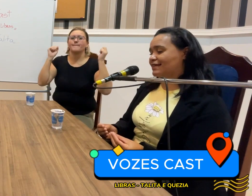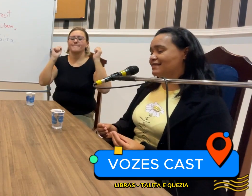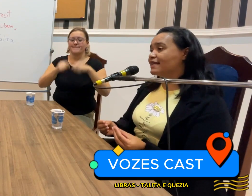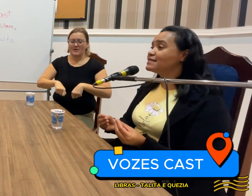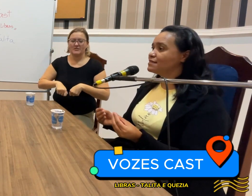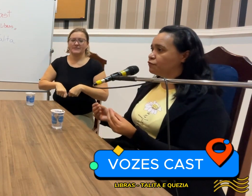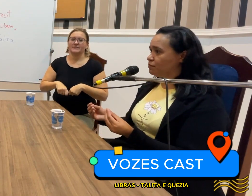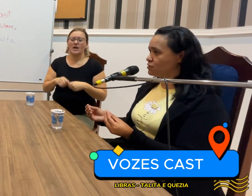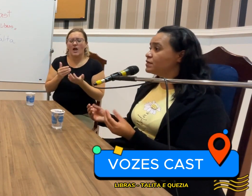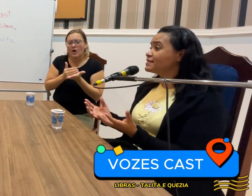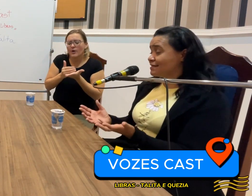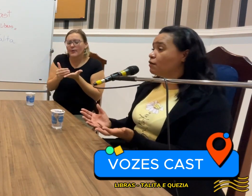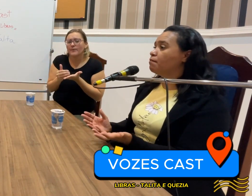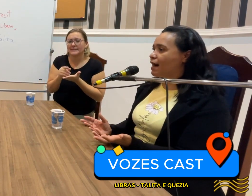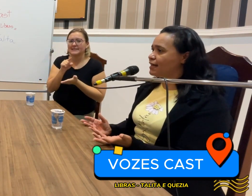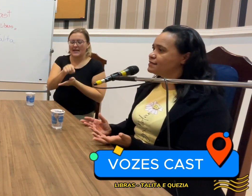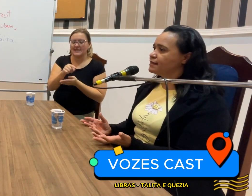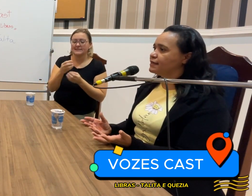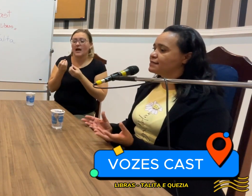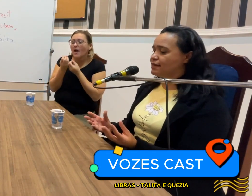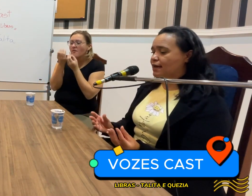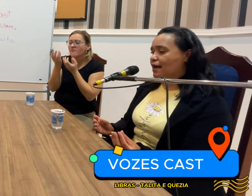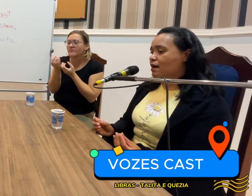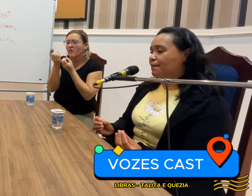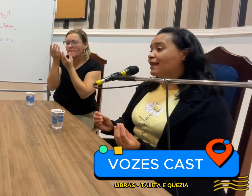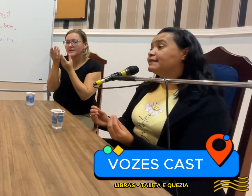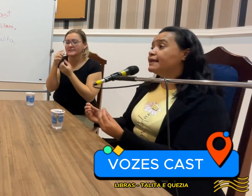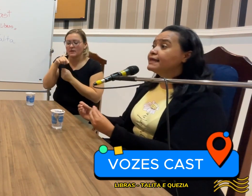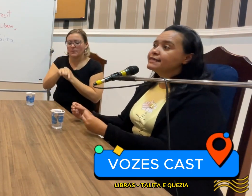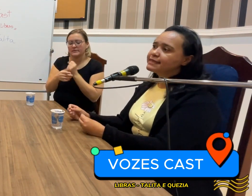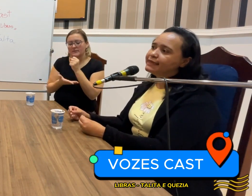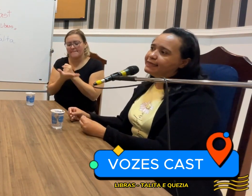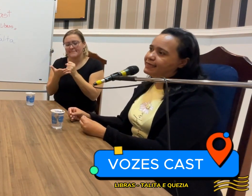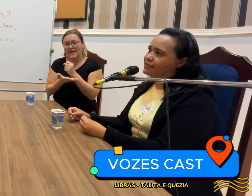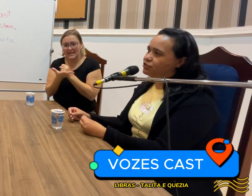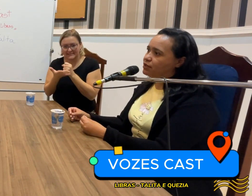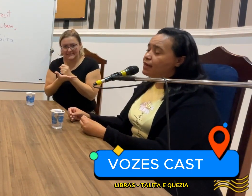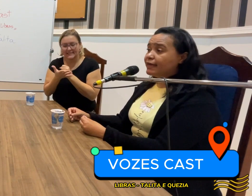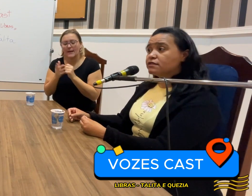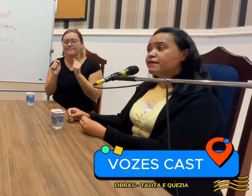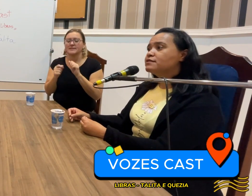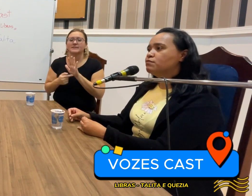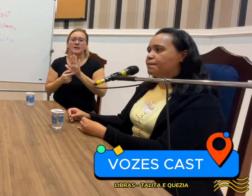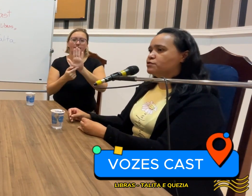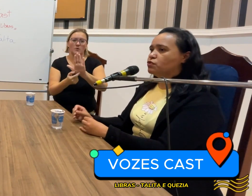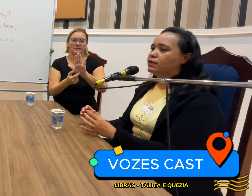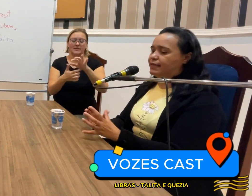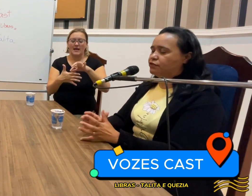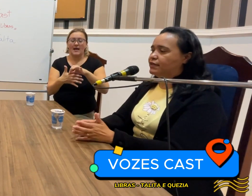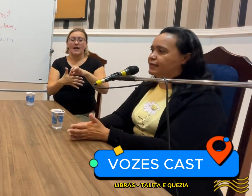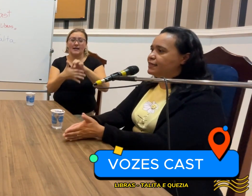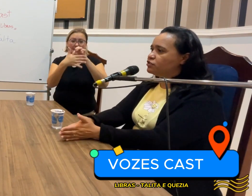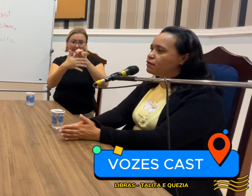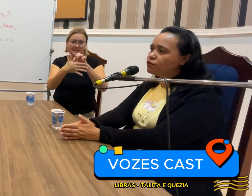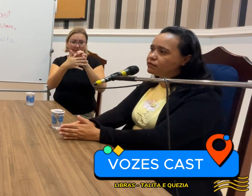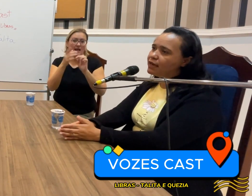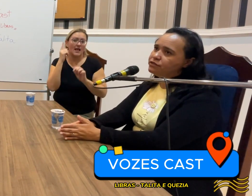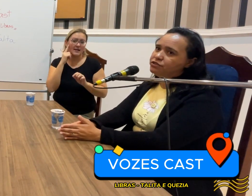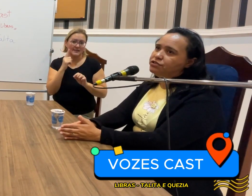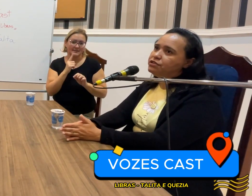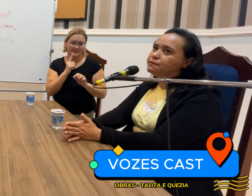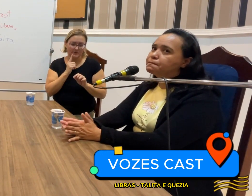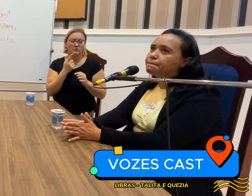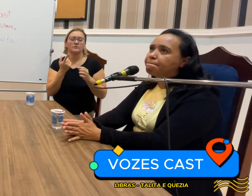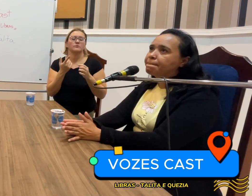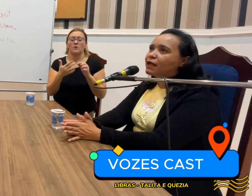importante trazer essas informações que são básicas para a liderança da igreja. Que às vezes uma pessoa dentro da igreja tem